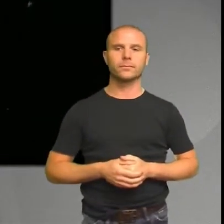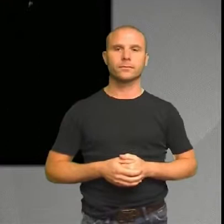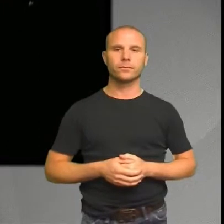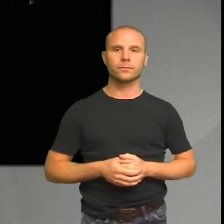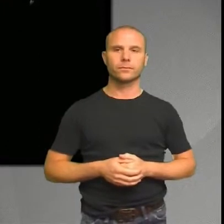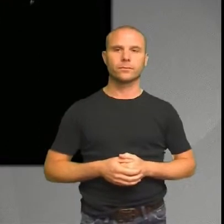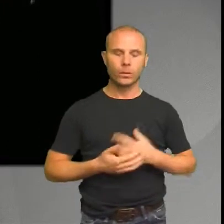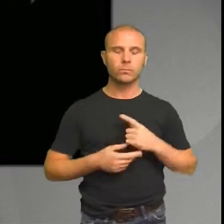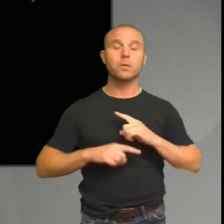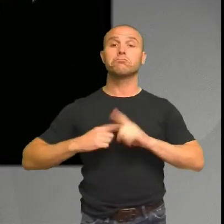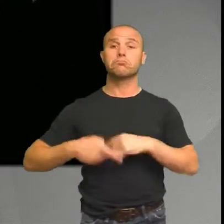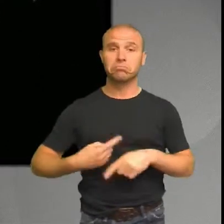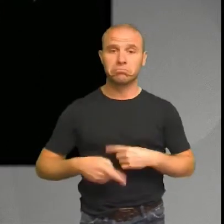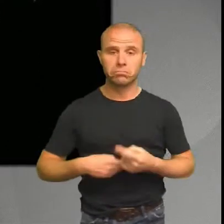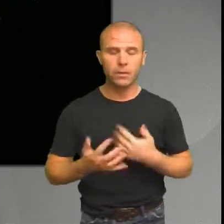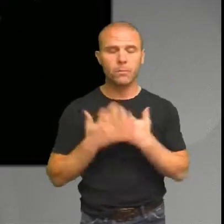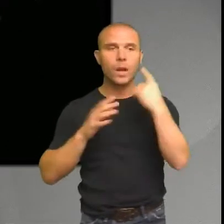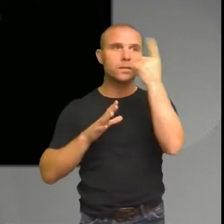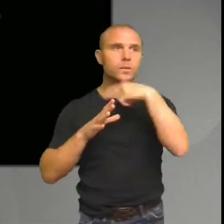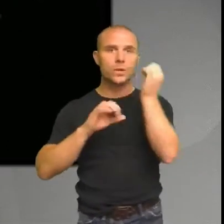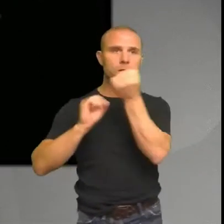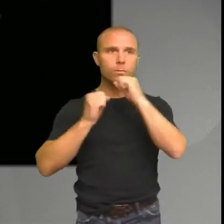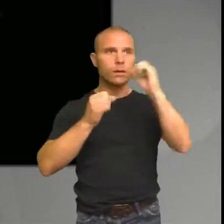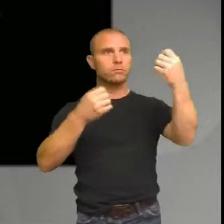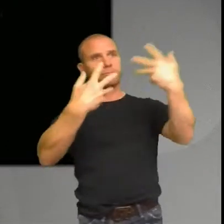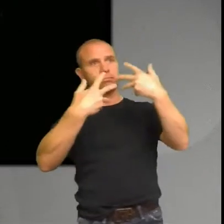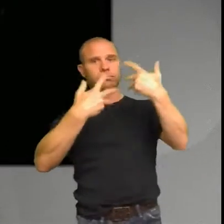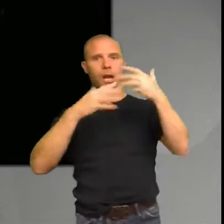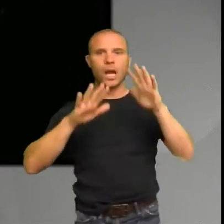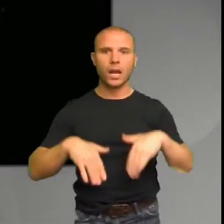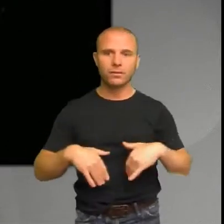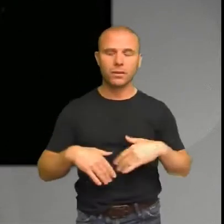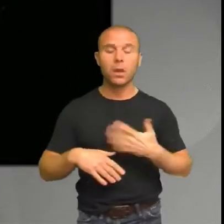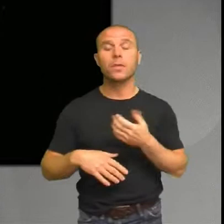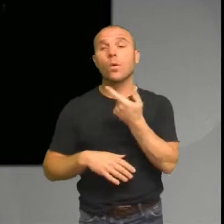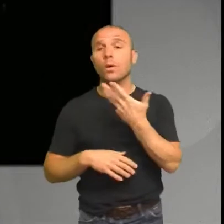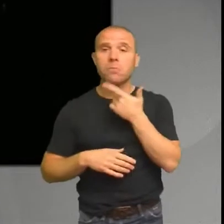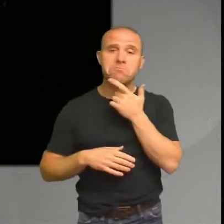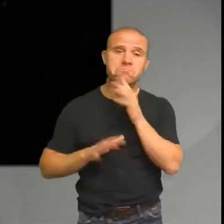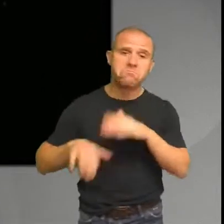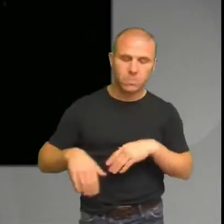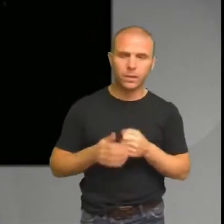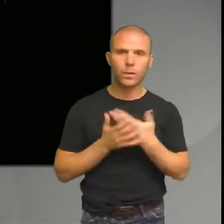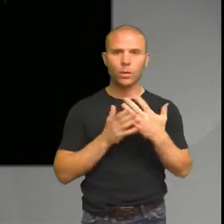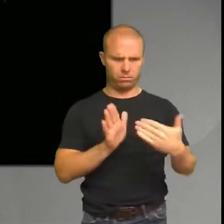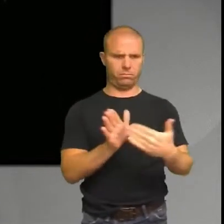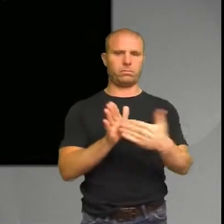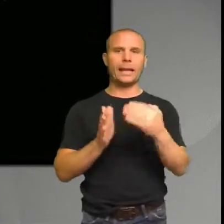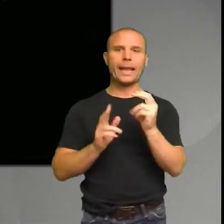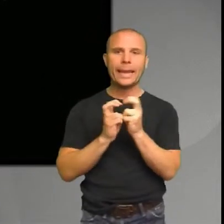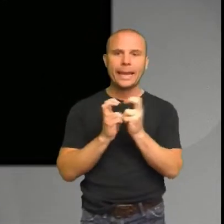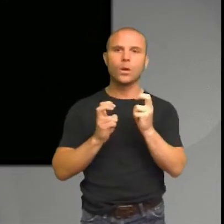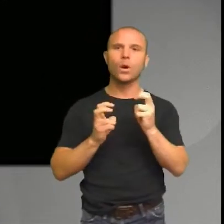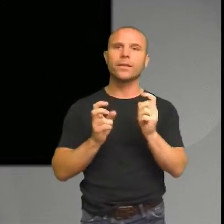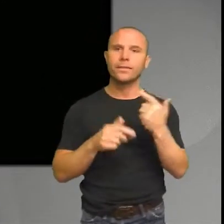Under årens lopp har flera solstormar besökt jorden med mer eller mindre incidenter, mestadels i el- och telesystemen.